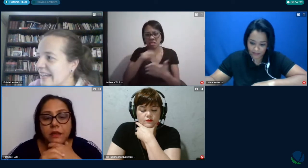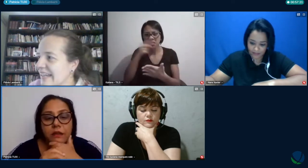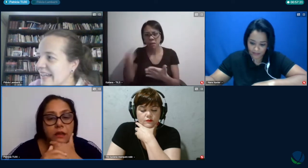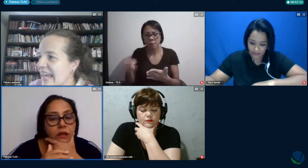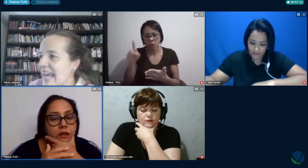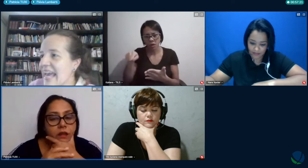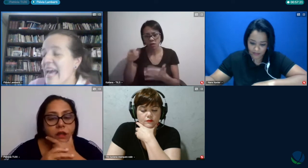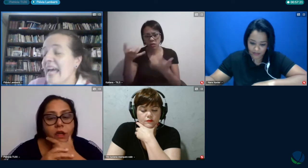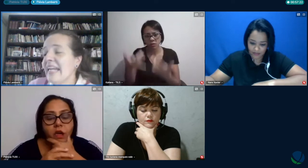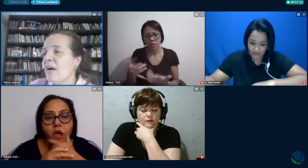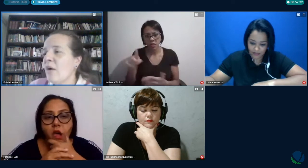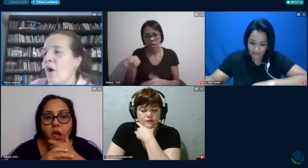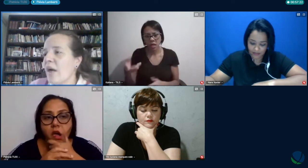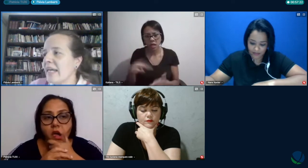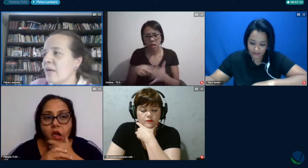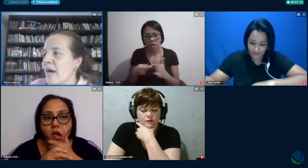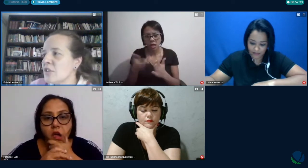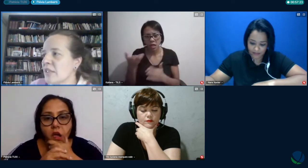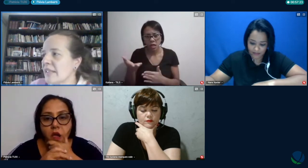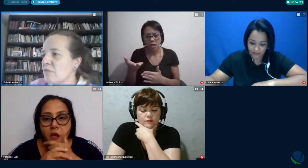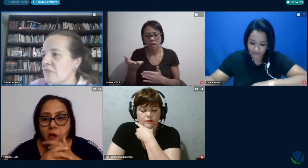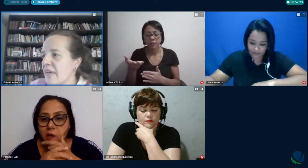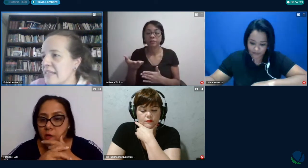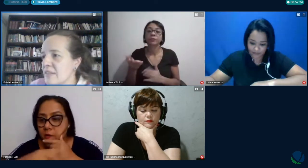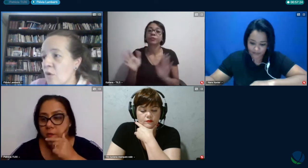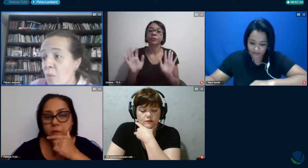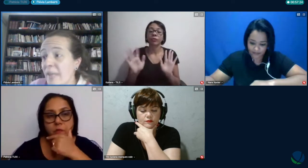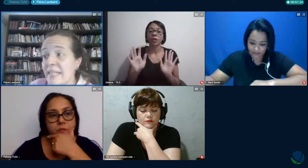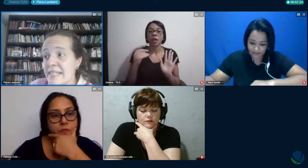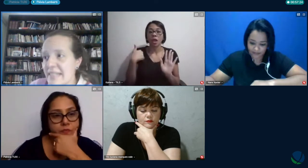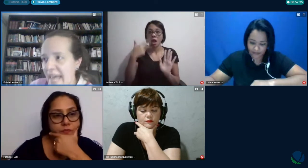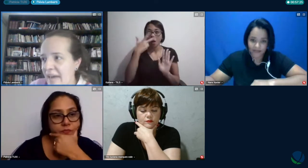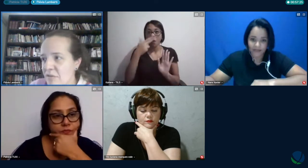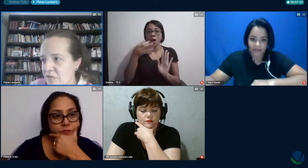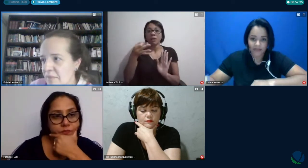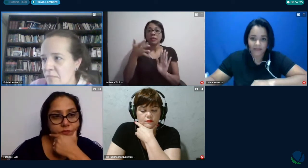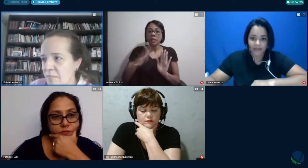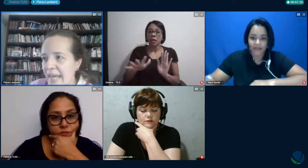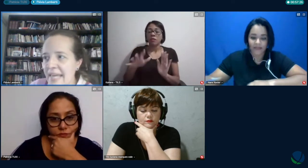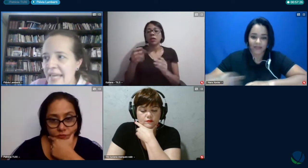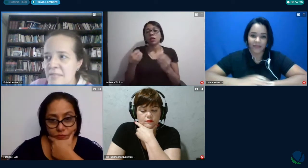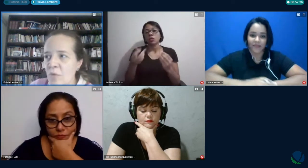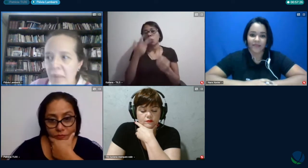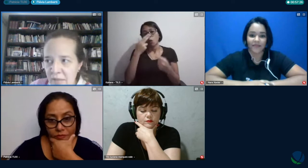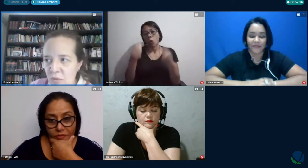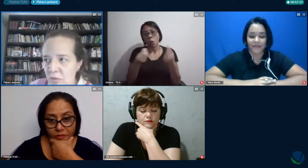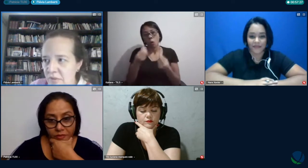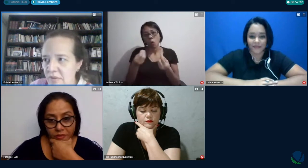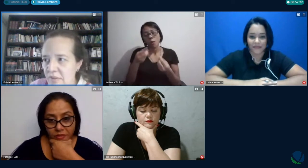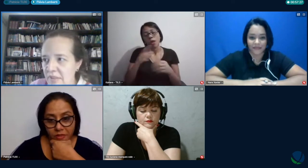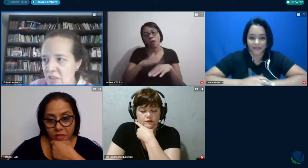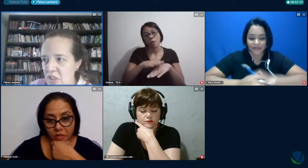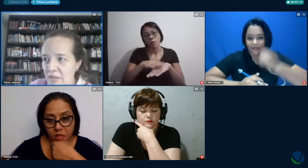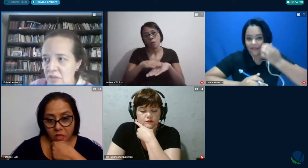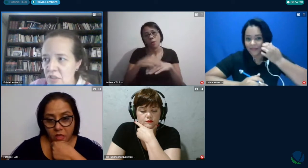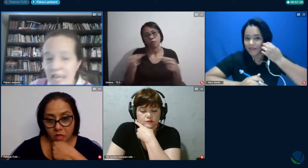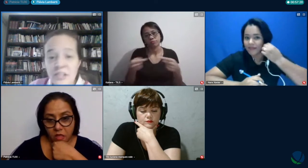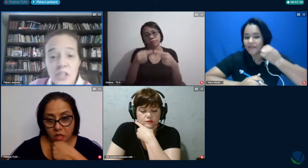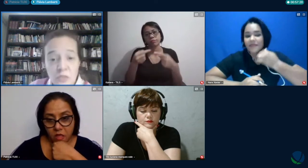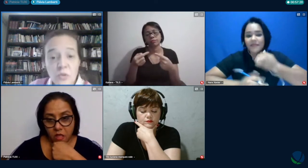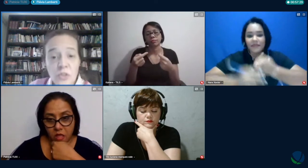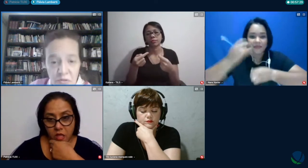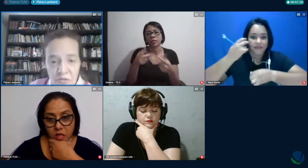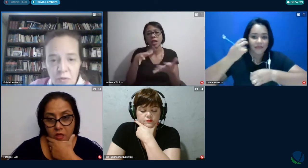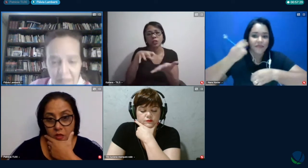desse? Não, olha, eu acho que talvez, como ele serve para esse momento